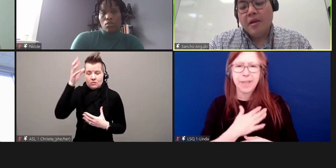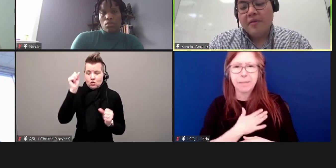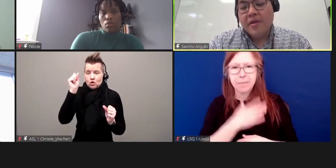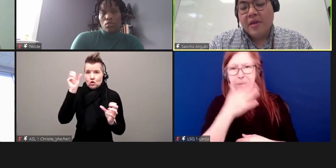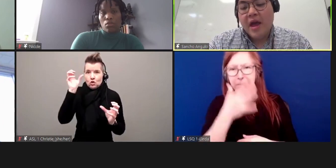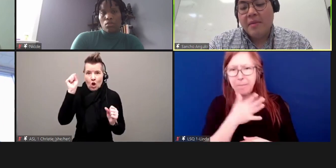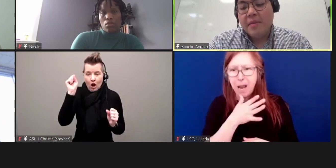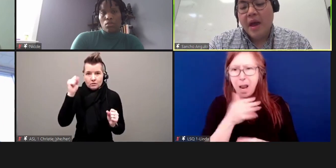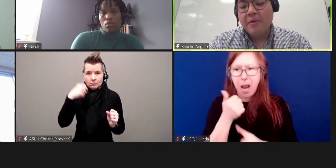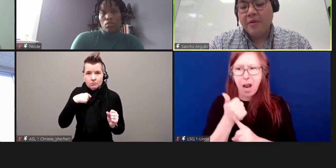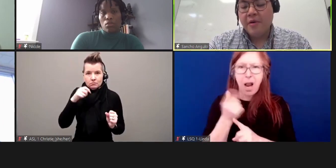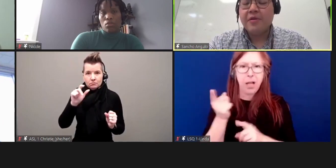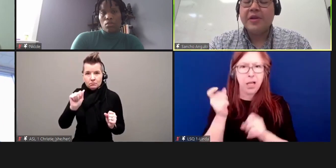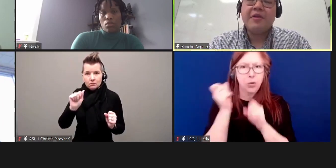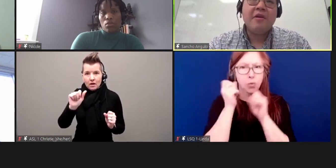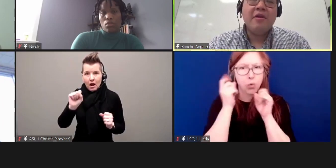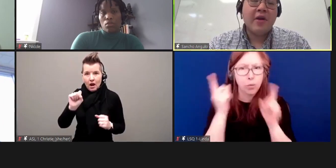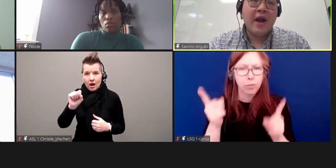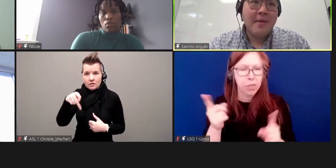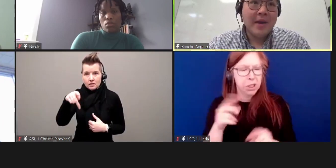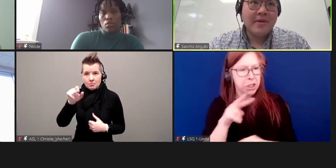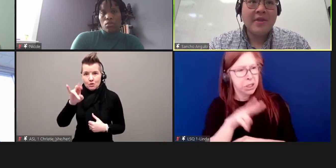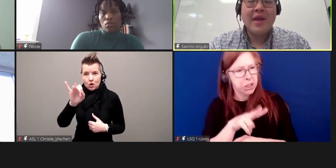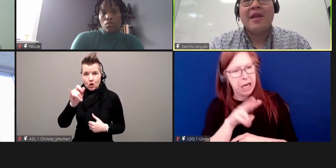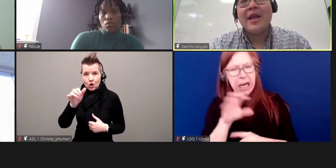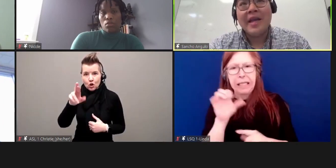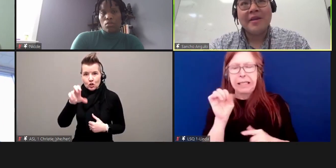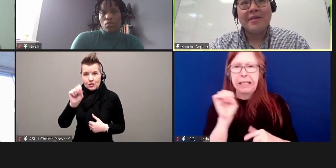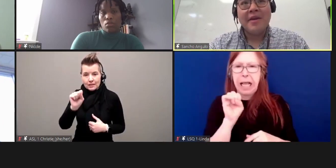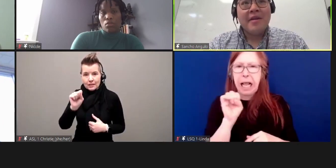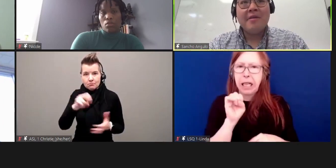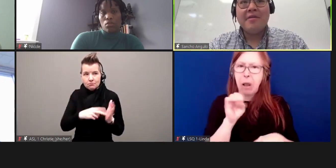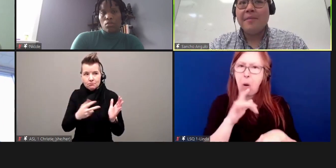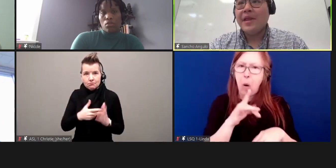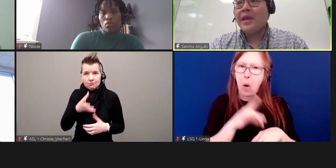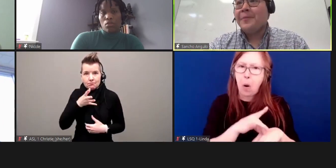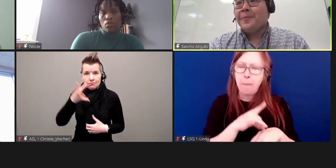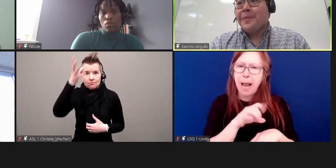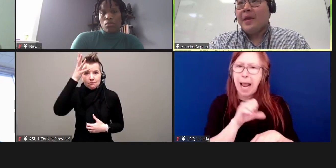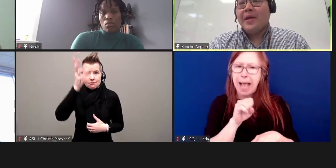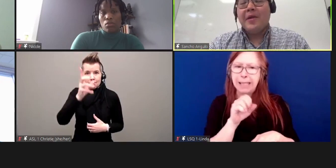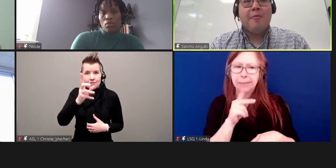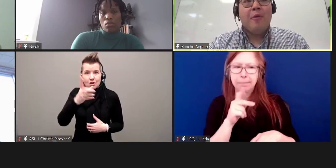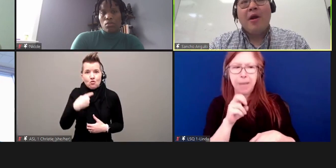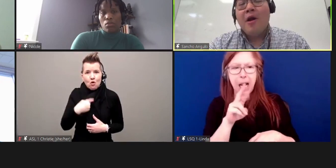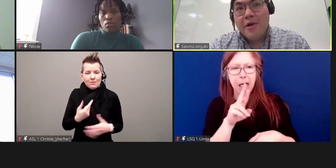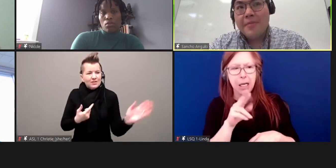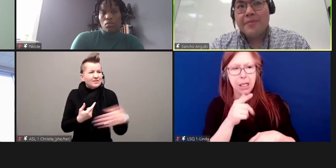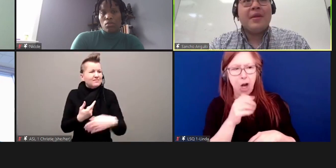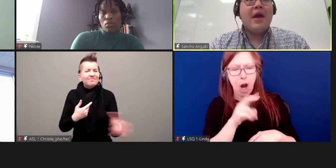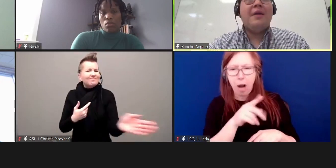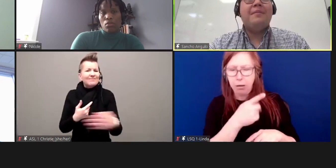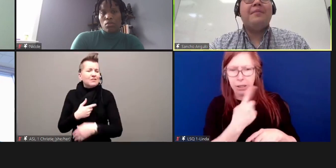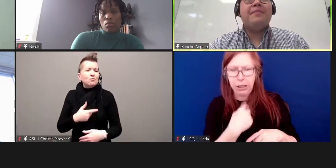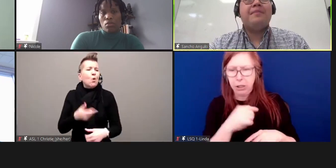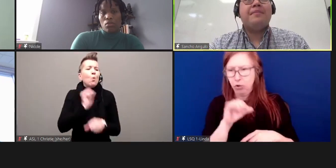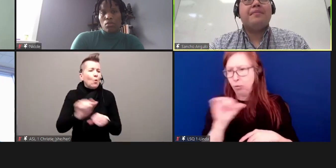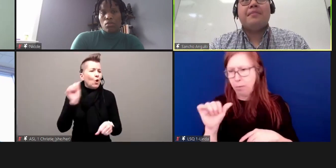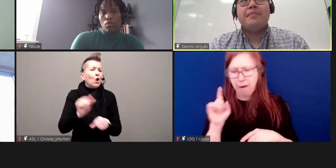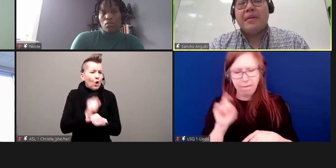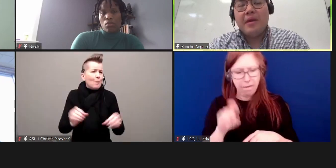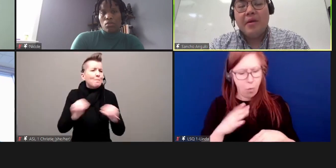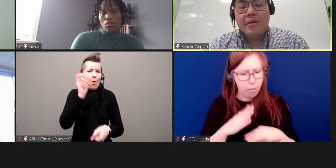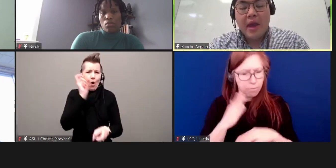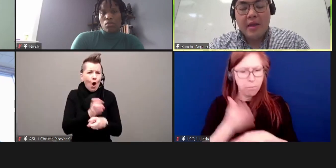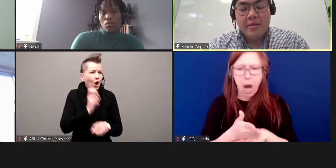étaient surpris que j'avais le syndrome d'Asperger. On me disait simplement de surmonter cela, que tout ce que je devais